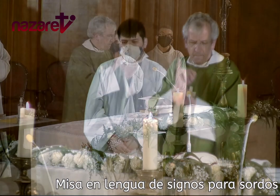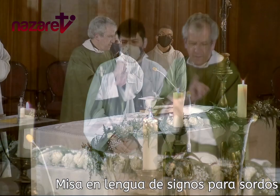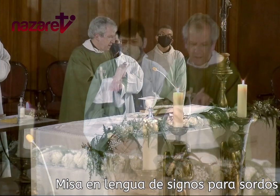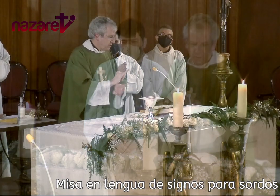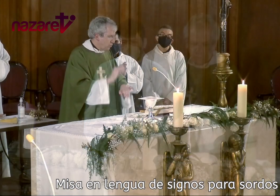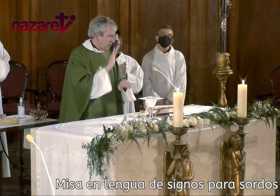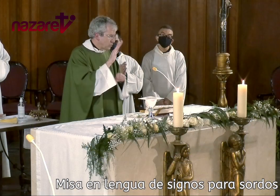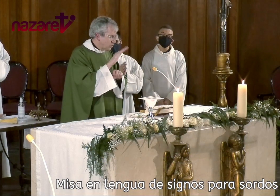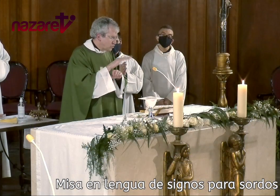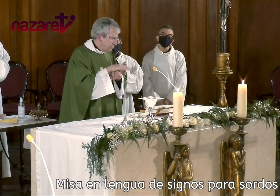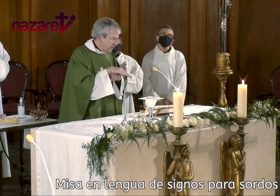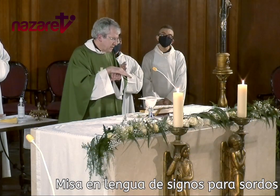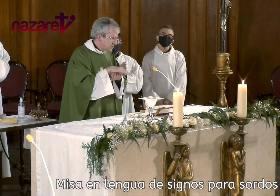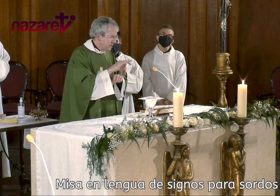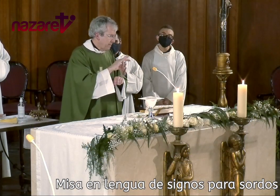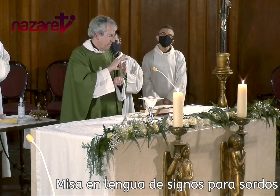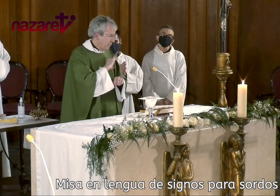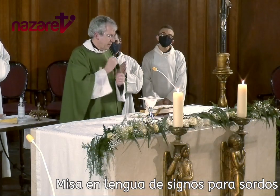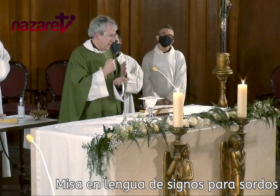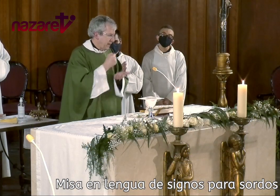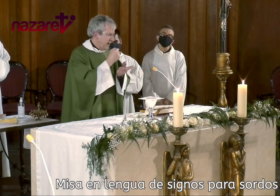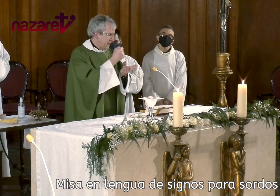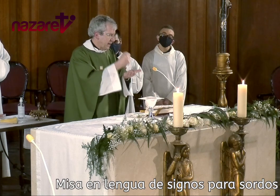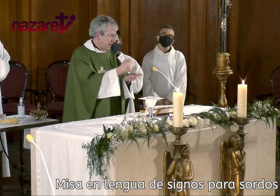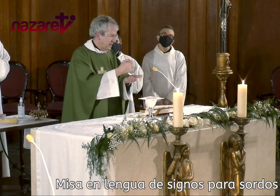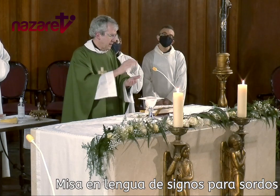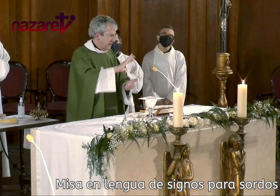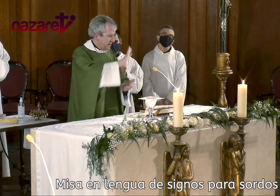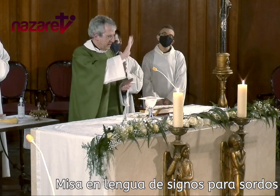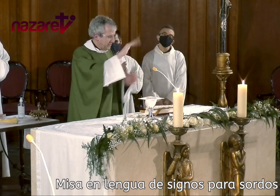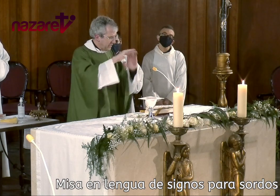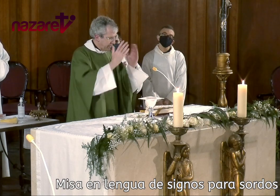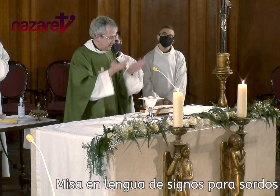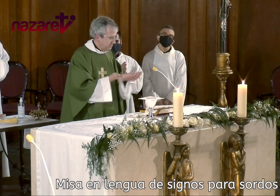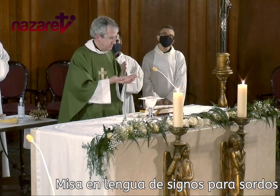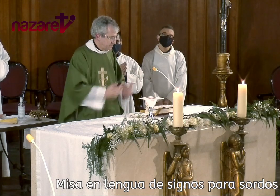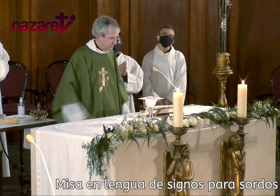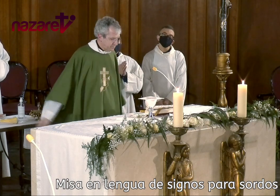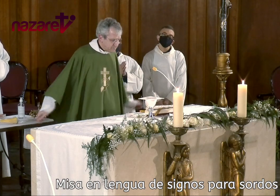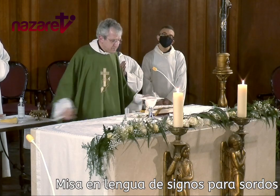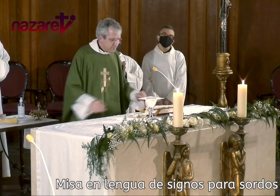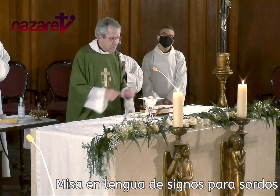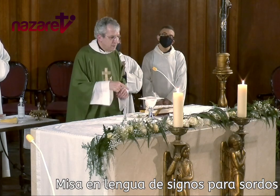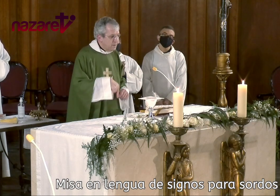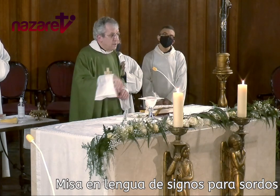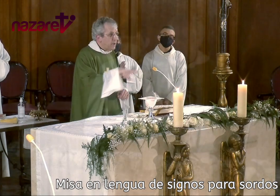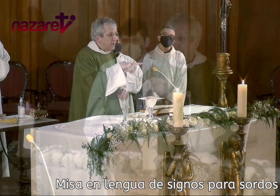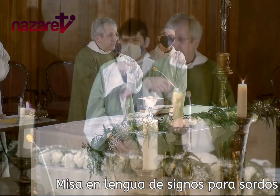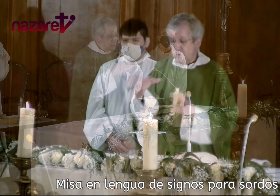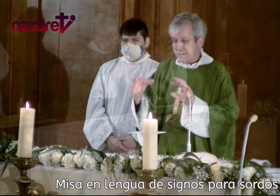bienaventurados los humildes porque heredarán la tierra a aquellos que